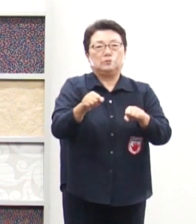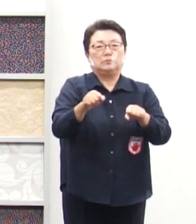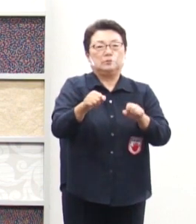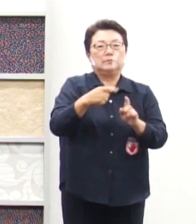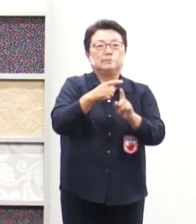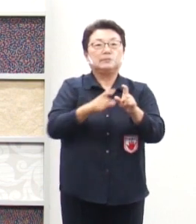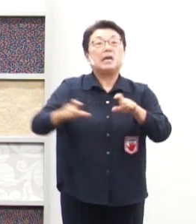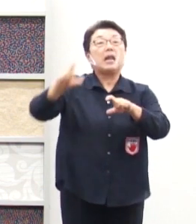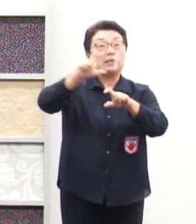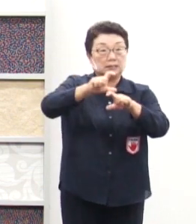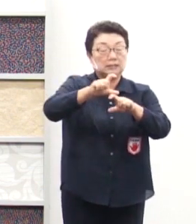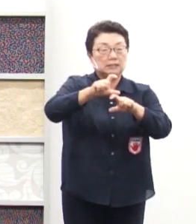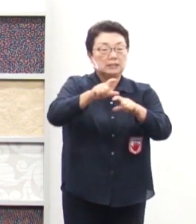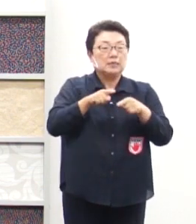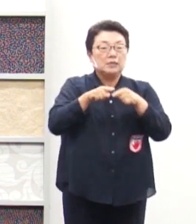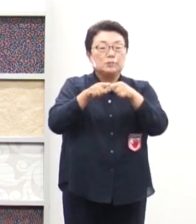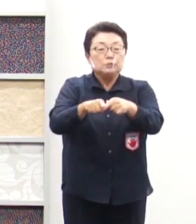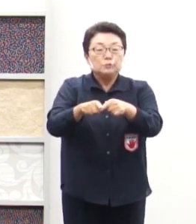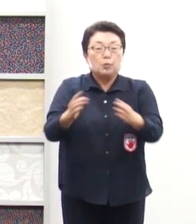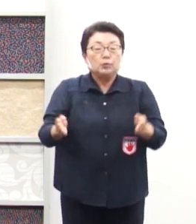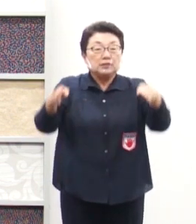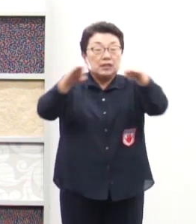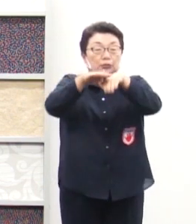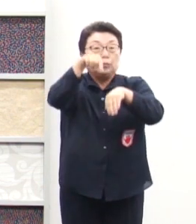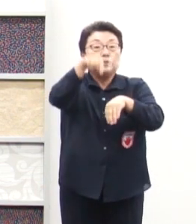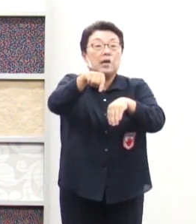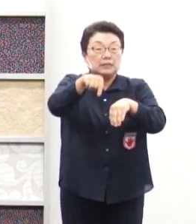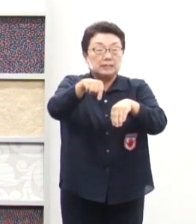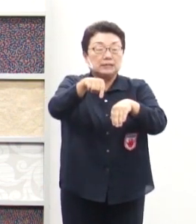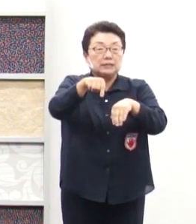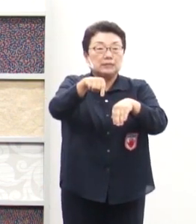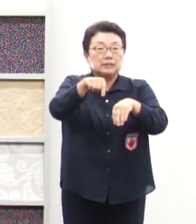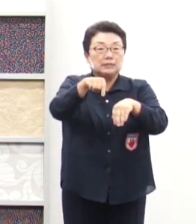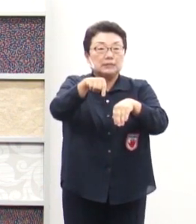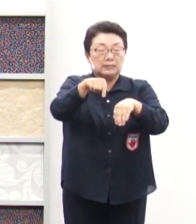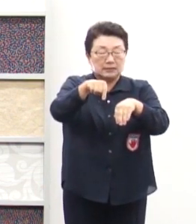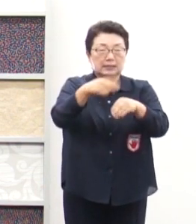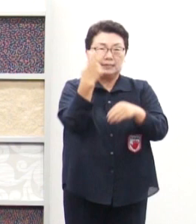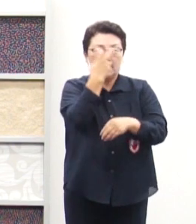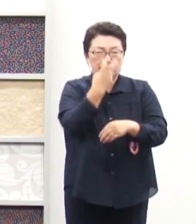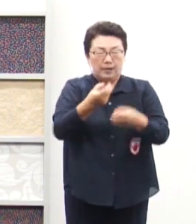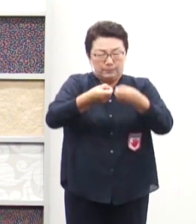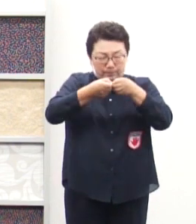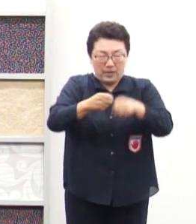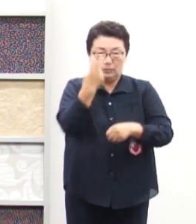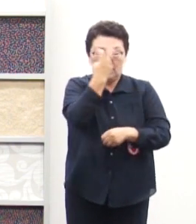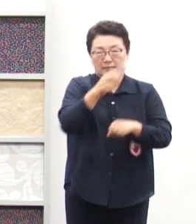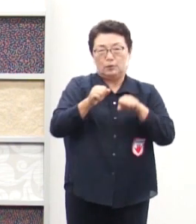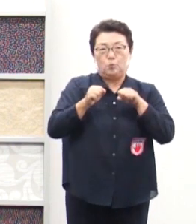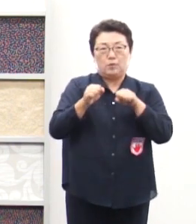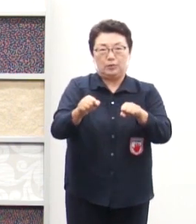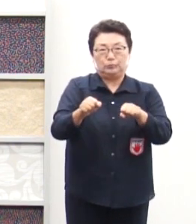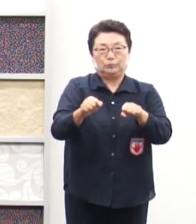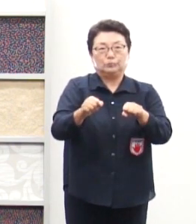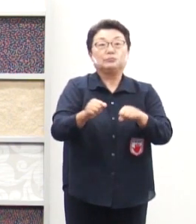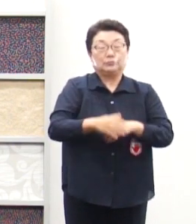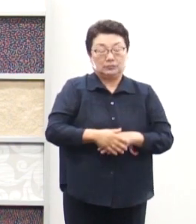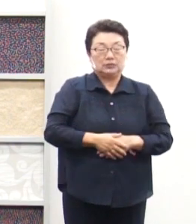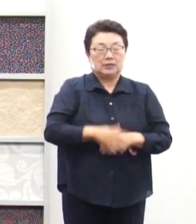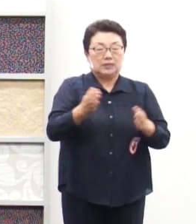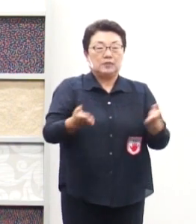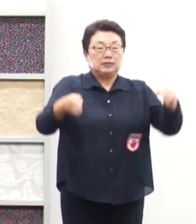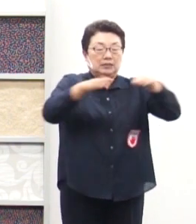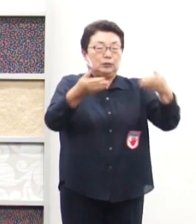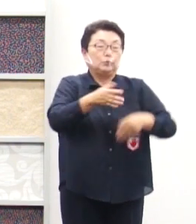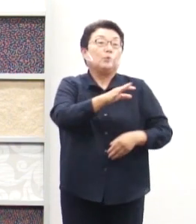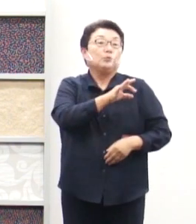加えまして、各入所施設におきまして、抗原簡易キットによる検査を随時実施できるようにし、施設職